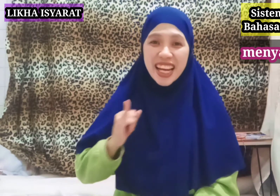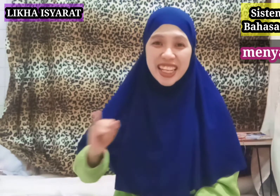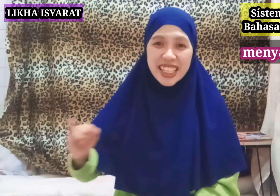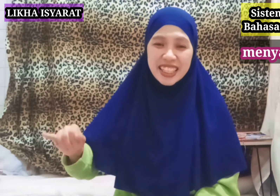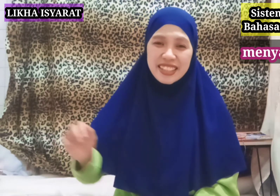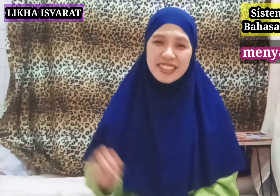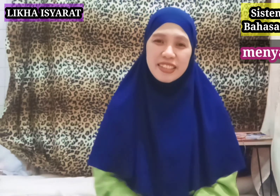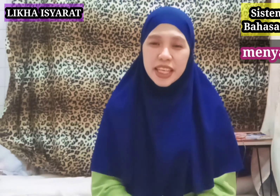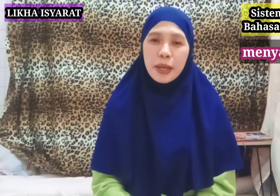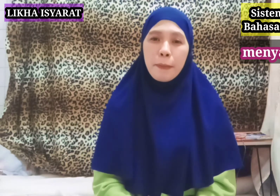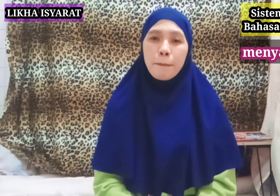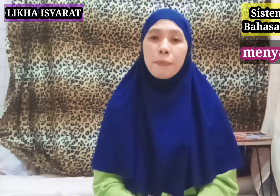Menyayangi,